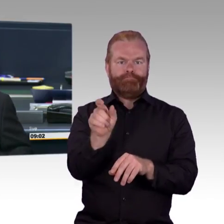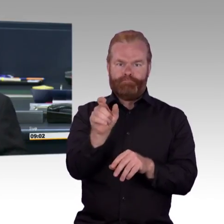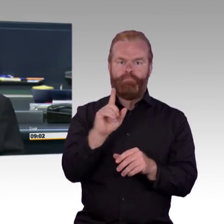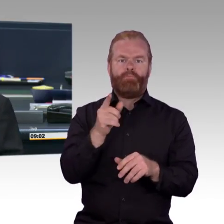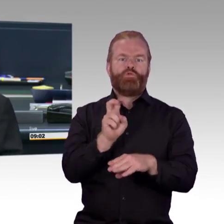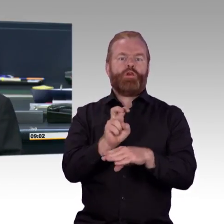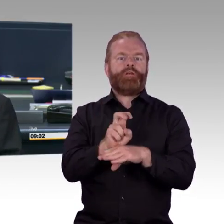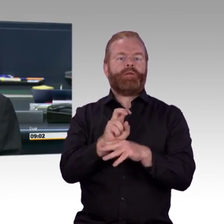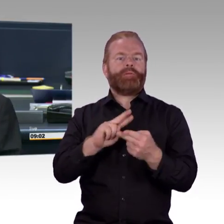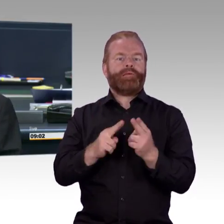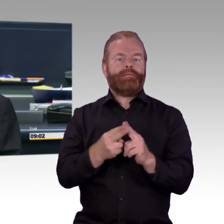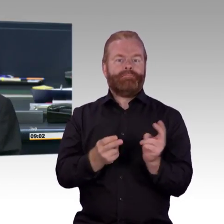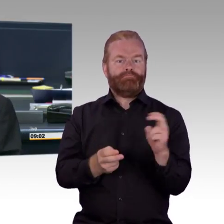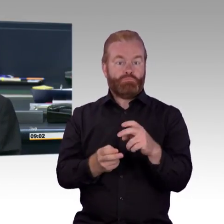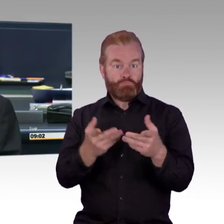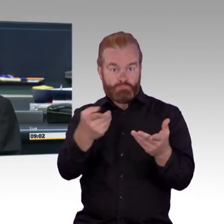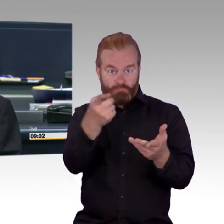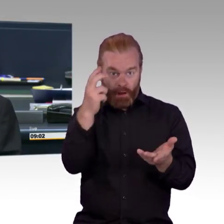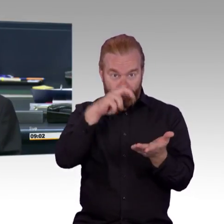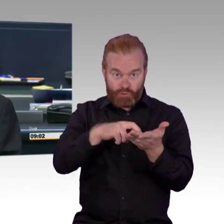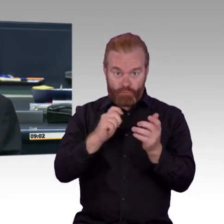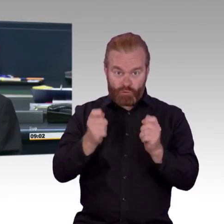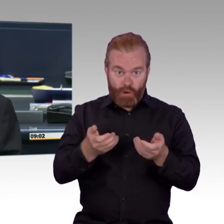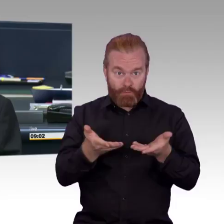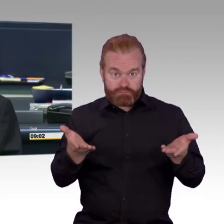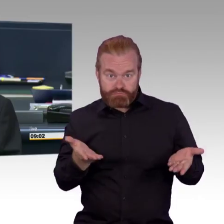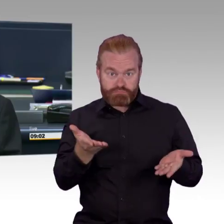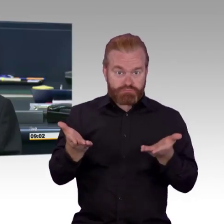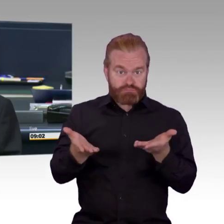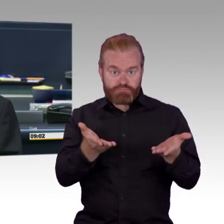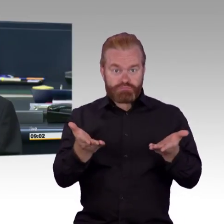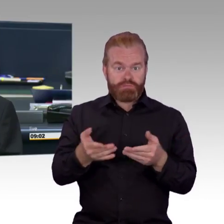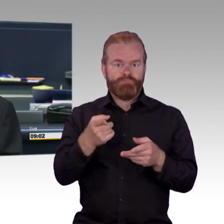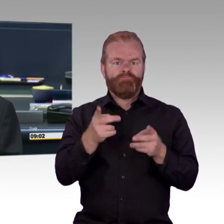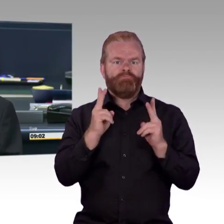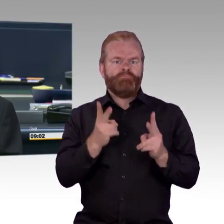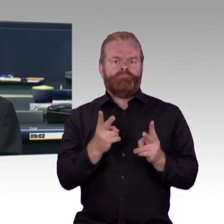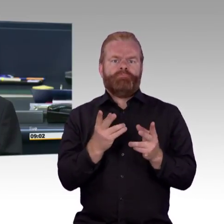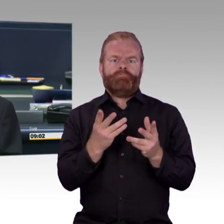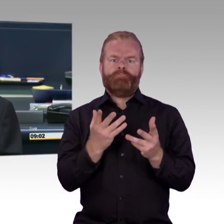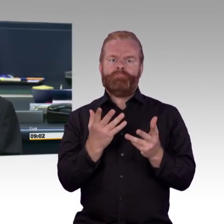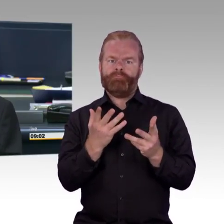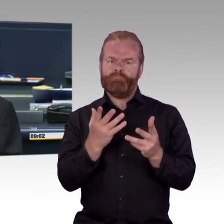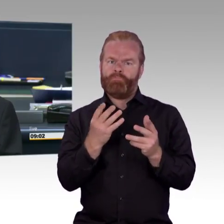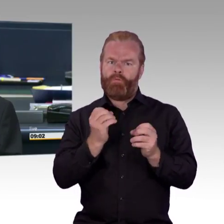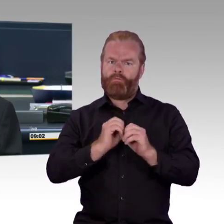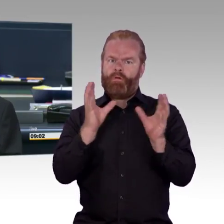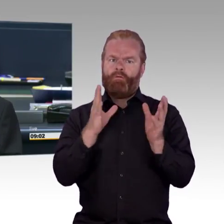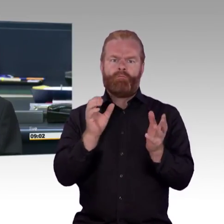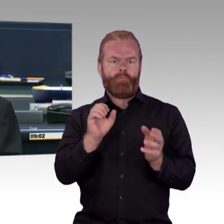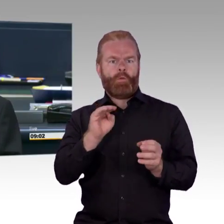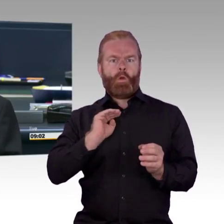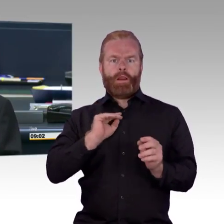Dann gibt es eine innerfraktionelle Vereinbarung, die Tagesordnung, um die in der Zusatzpunkteliste aufgeführten Punkte zu